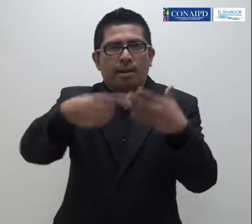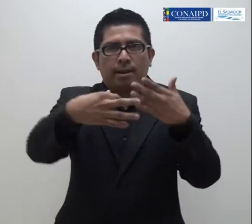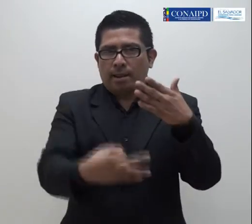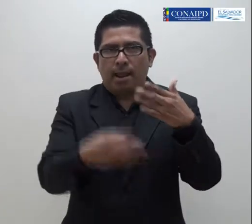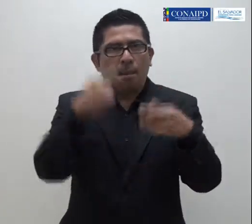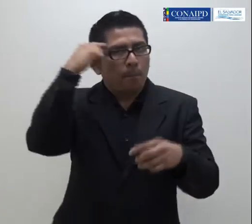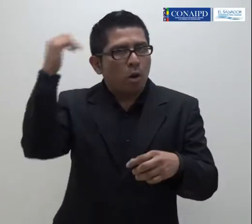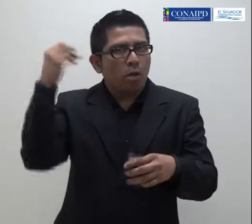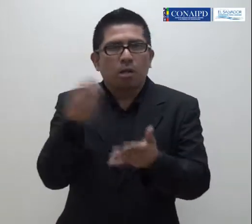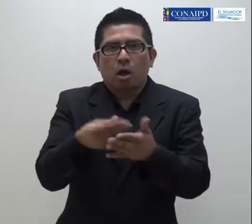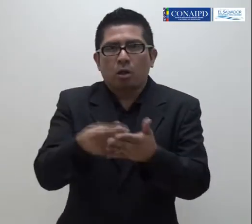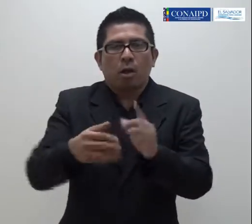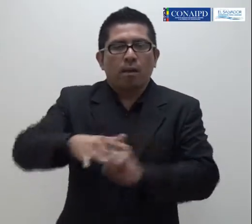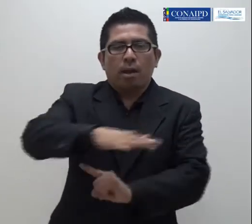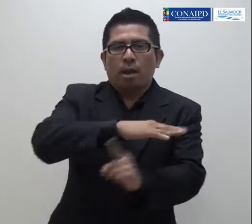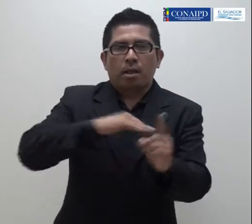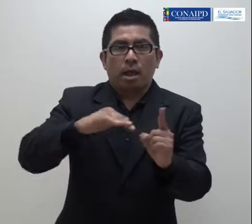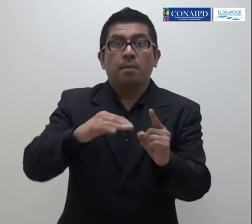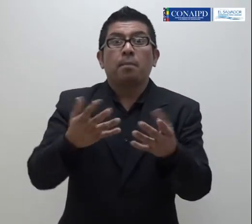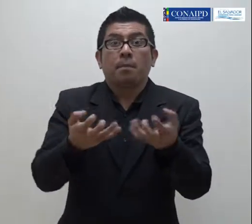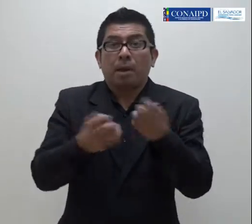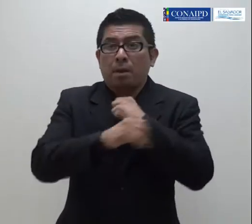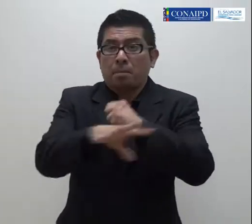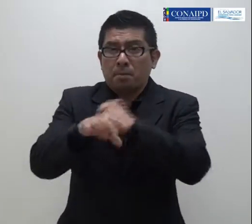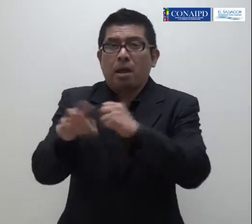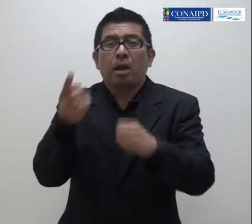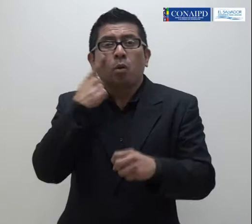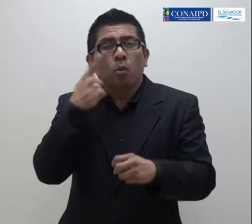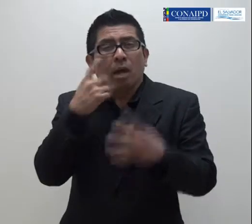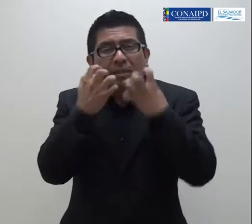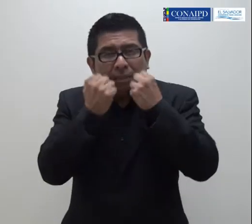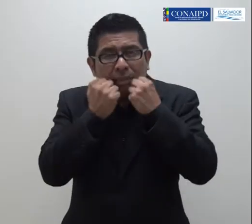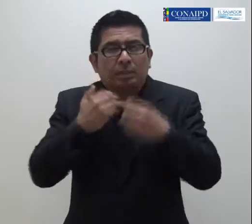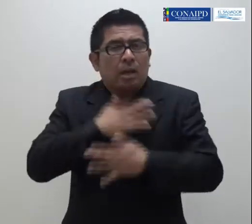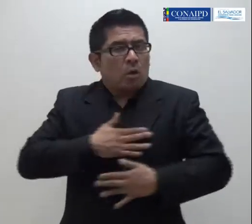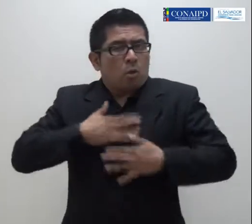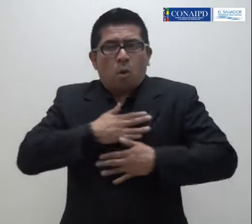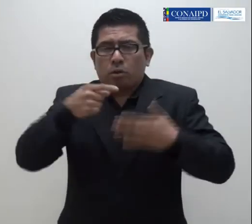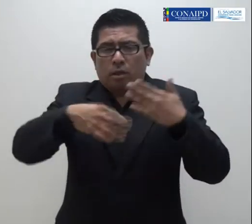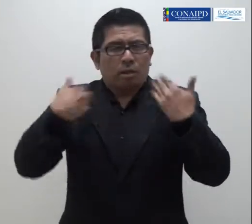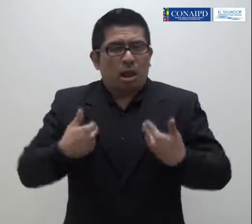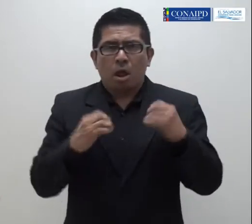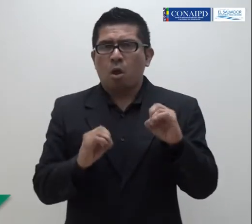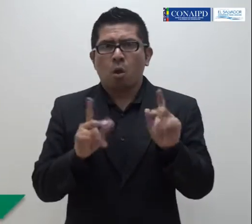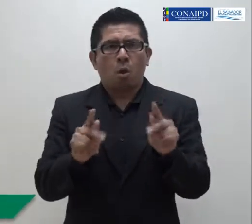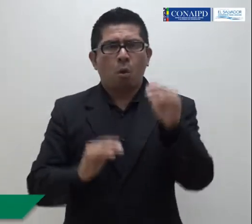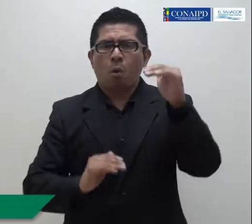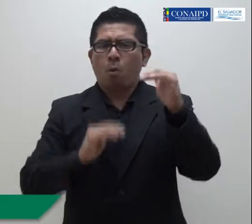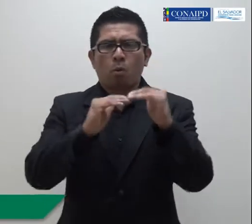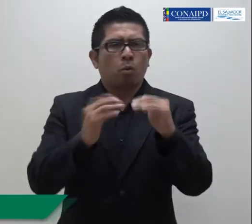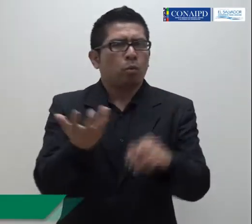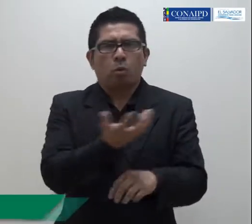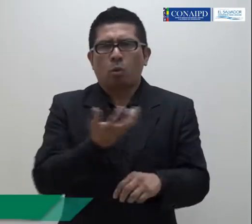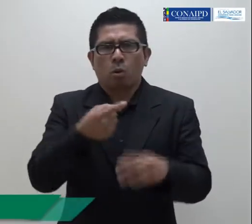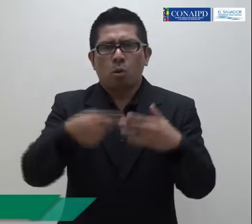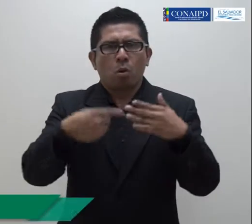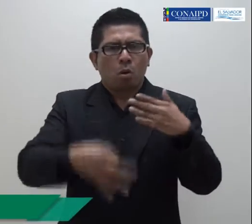y ambientales a fin de promover, proteger y asegurar el goce pleno y en condiciones de igualdad de todos los derechos humanos y